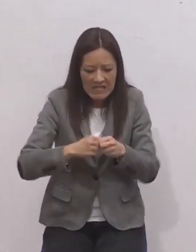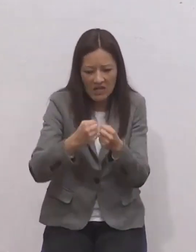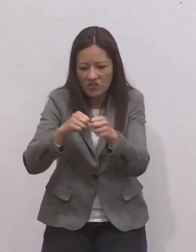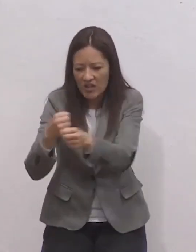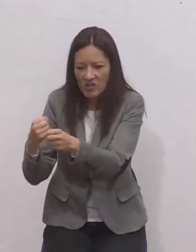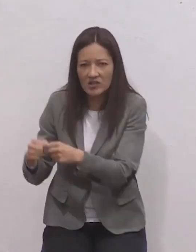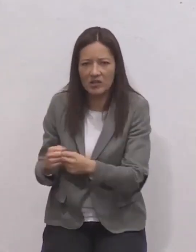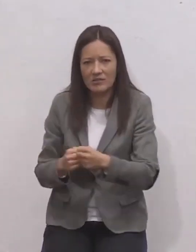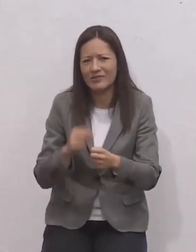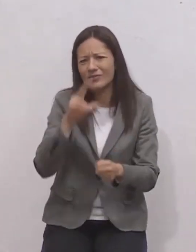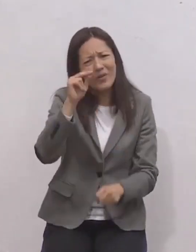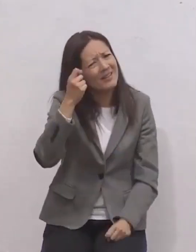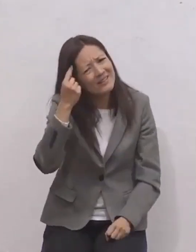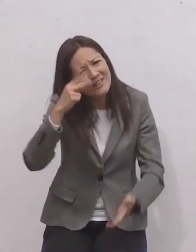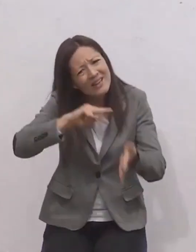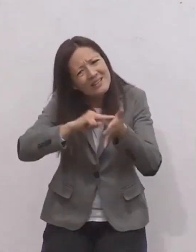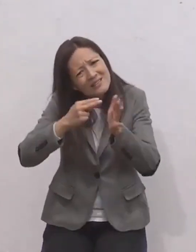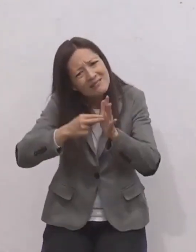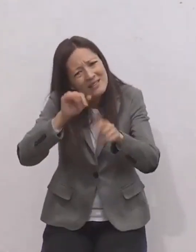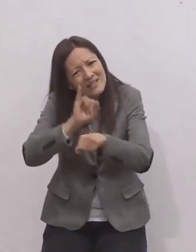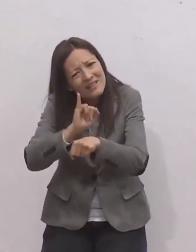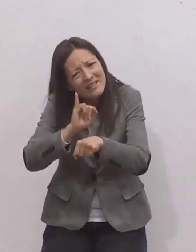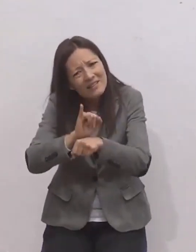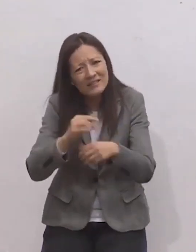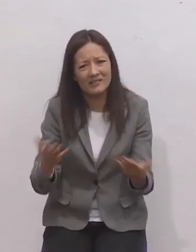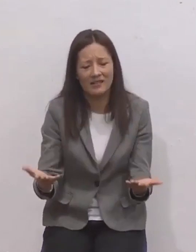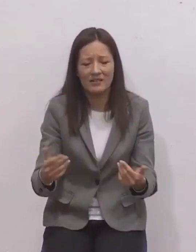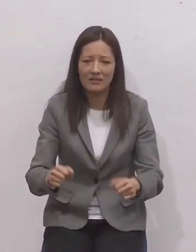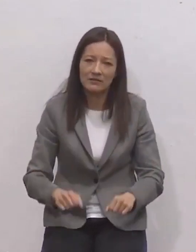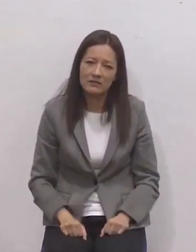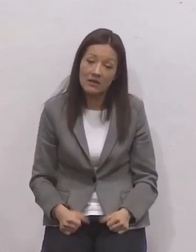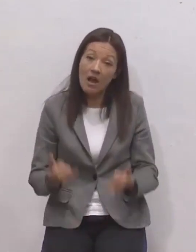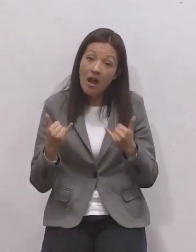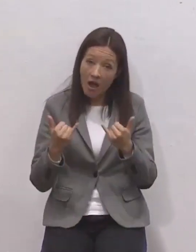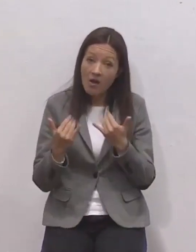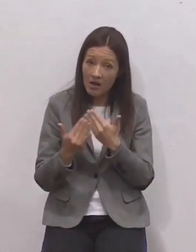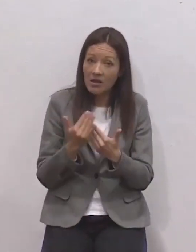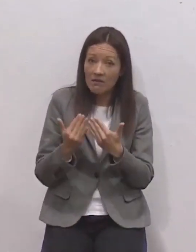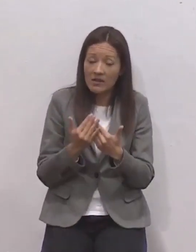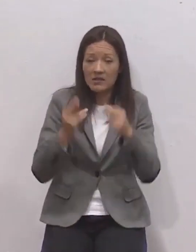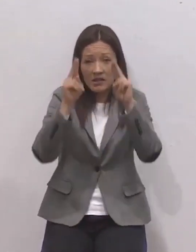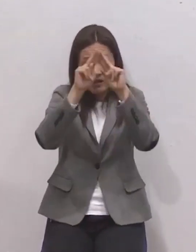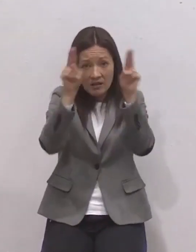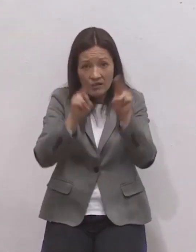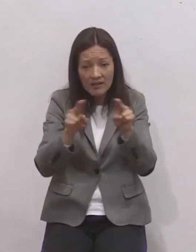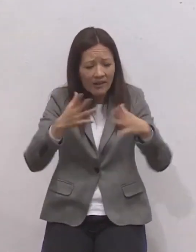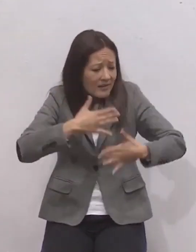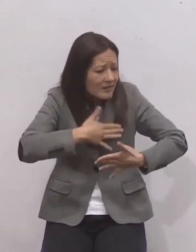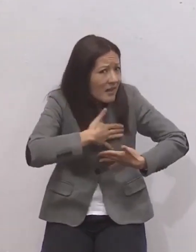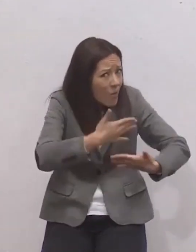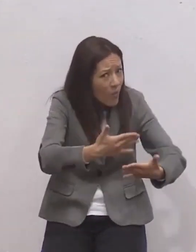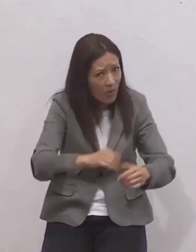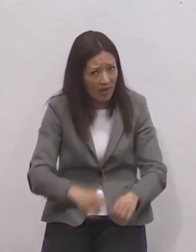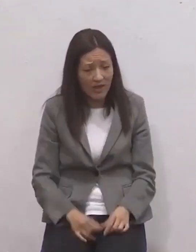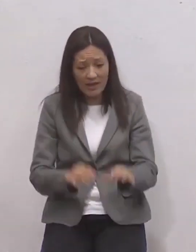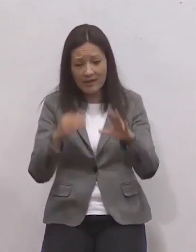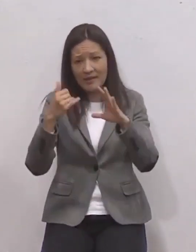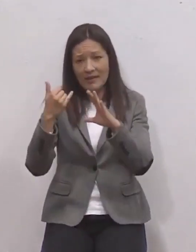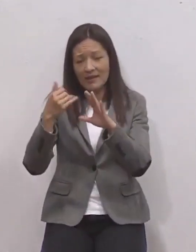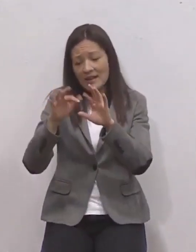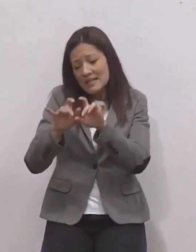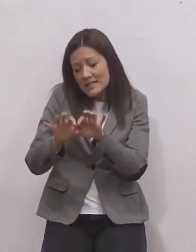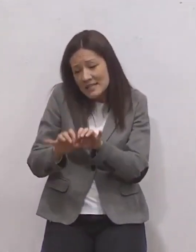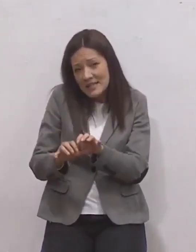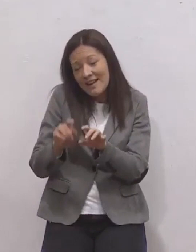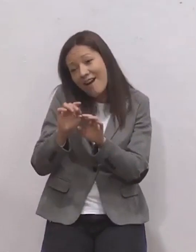detrimento, porque no está entendiendo, no está discerniendo. Mire, ahora tan fácil, en internet, salude, ahí en el chat, coloque